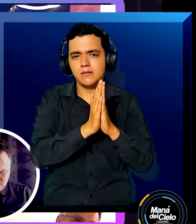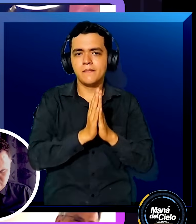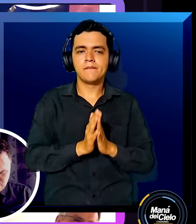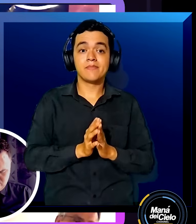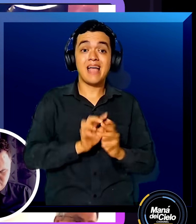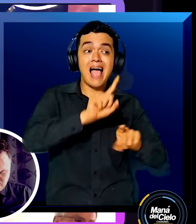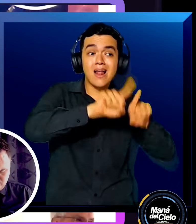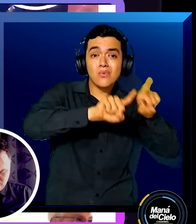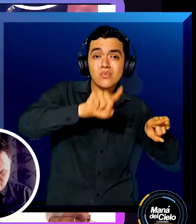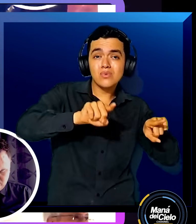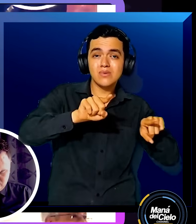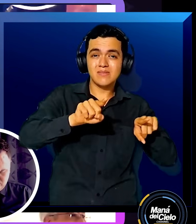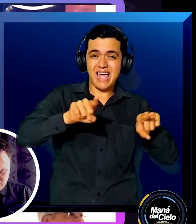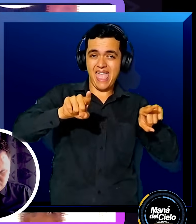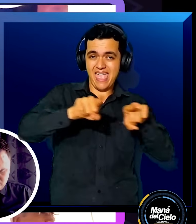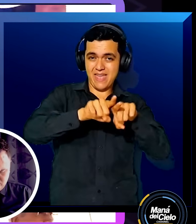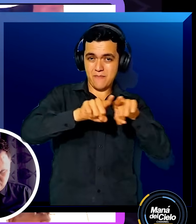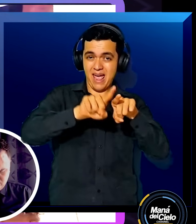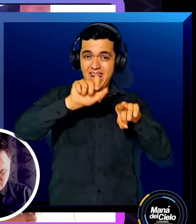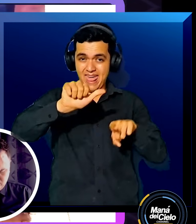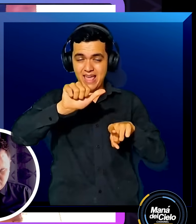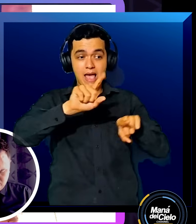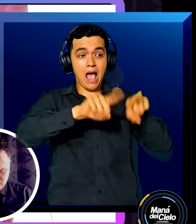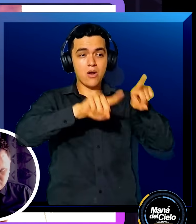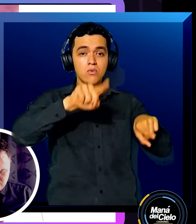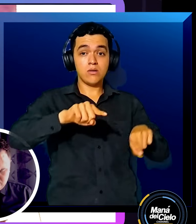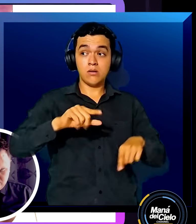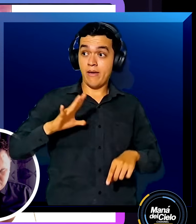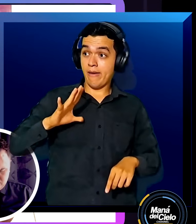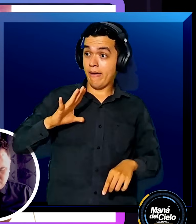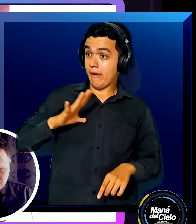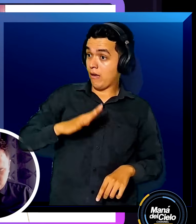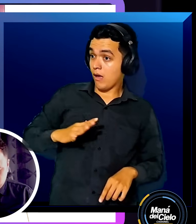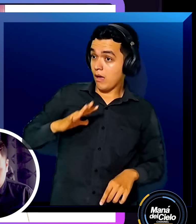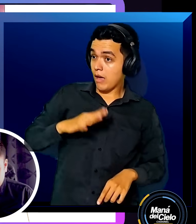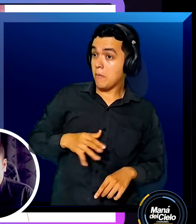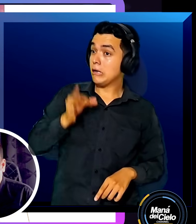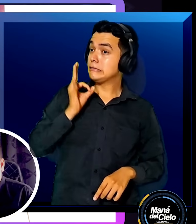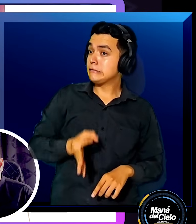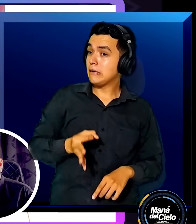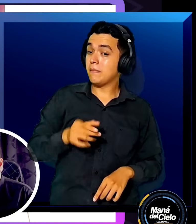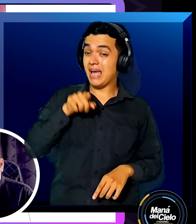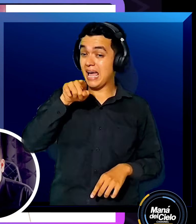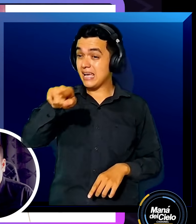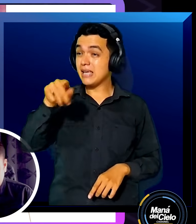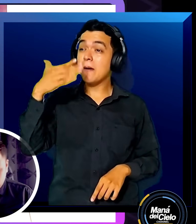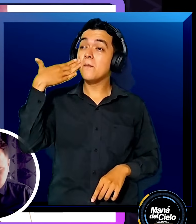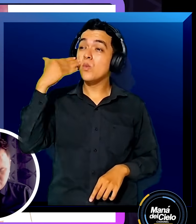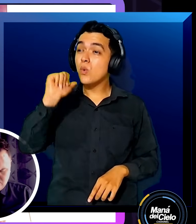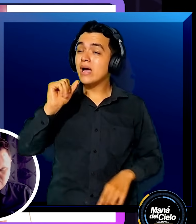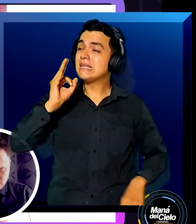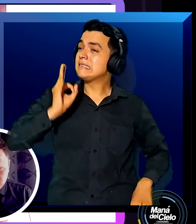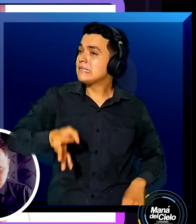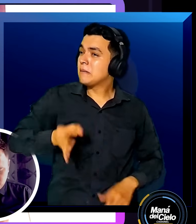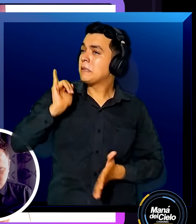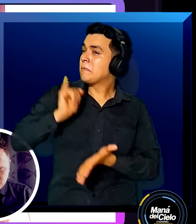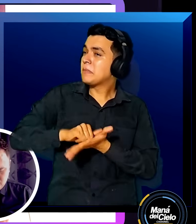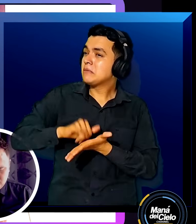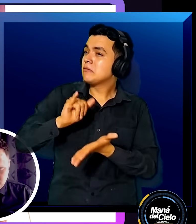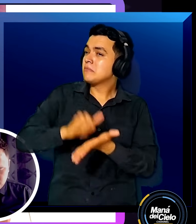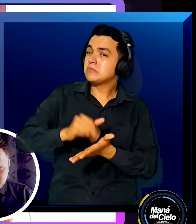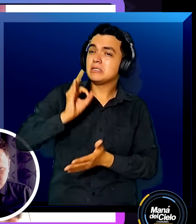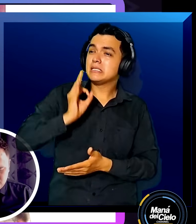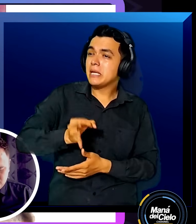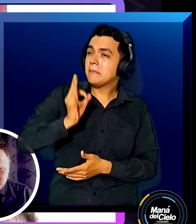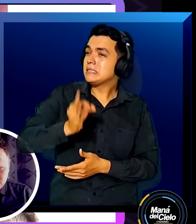le dije a la iglesia, hermanos, ya habían llegado por ahí como, por ahí unos 250, 300 hermanos habían llegado. Y yo le dije, hermano, le voy a pedir un